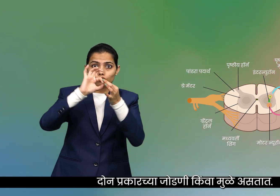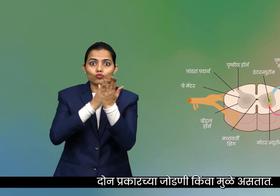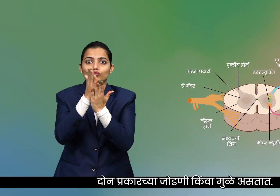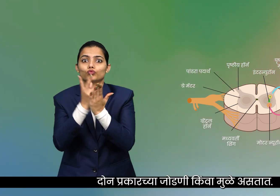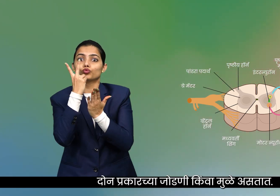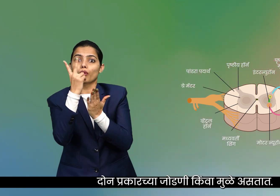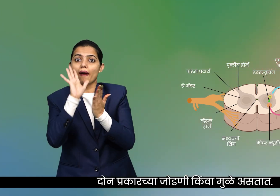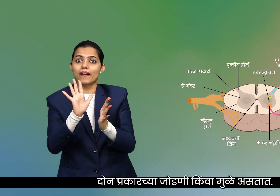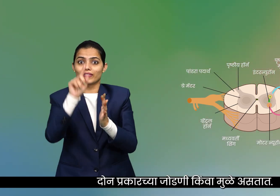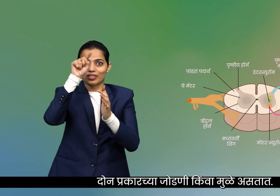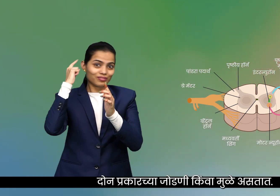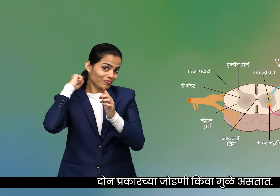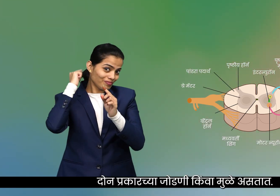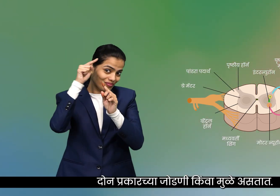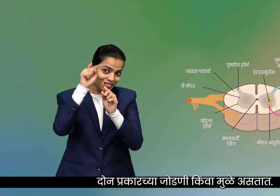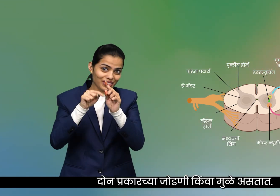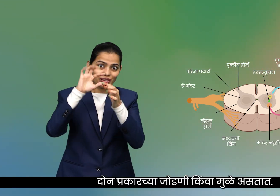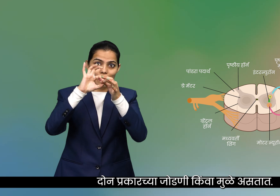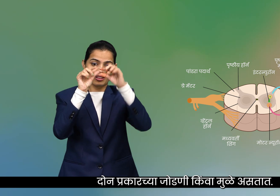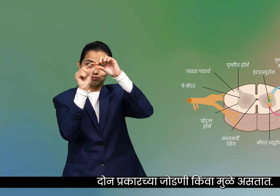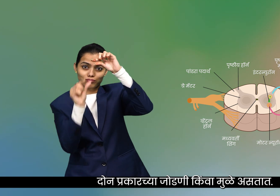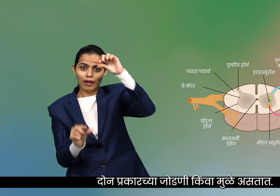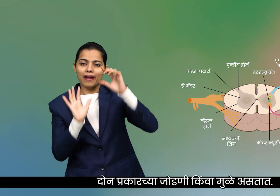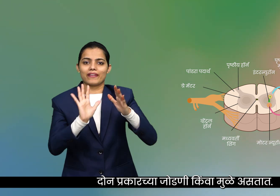दोन प्रकारच्या जोडणी किंवा मुळे असतात.